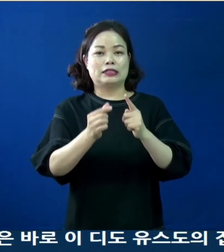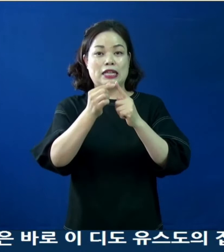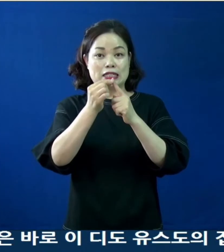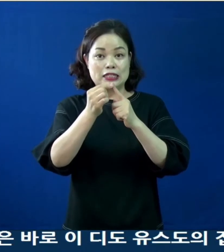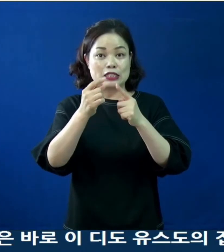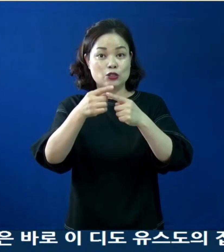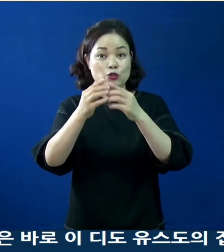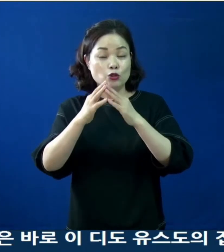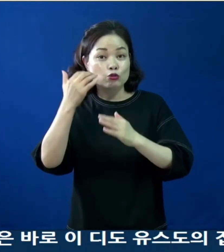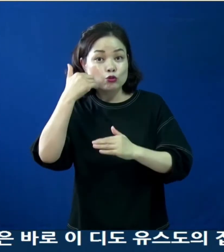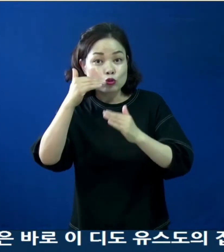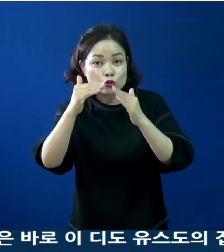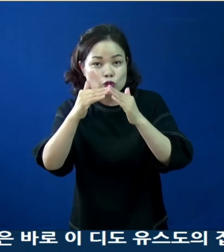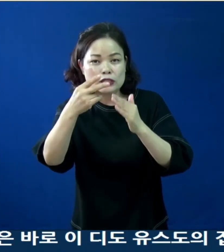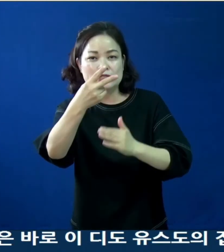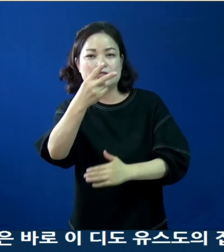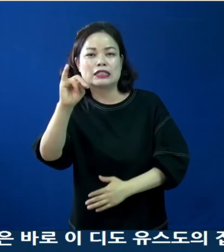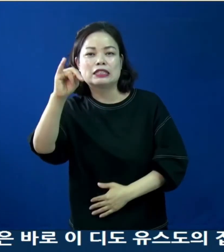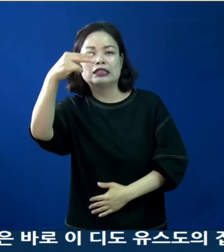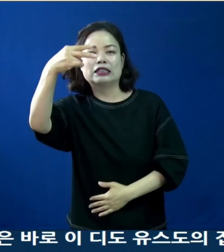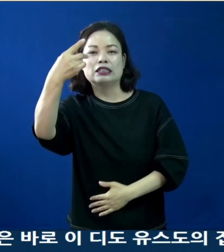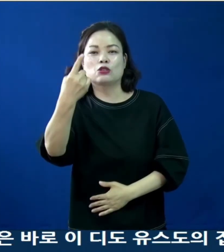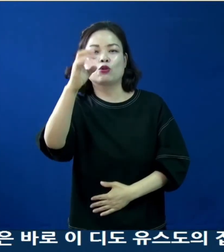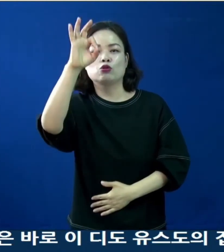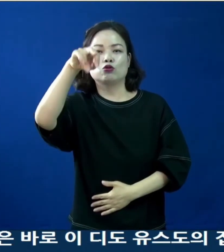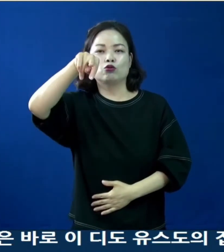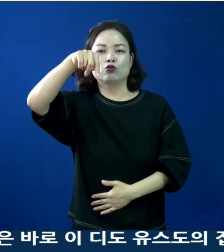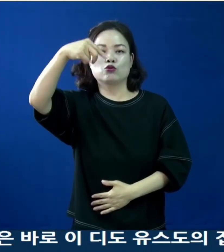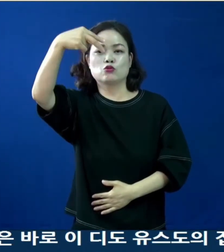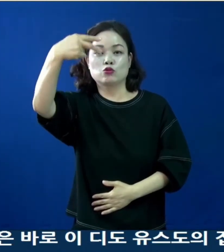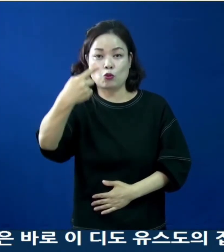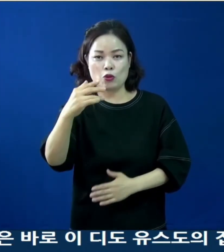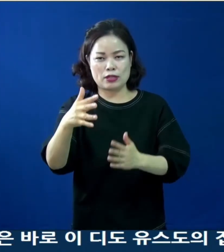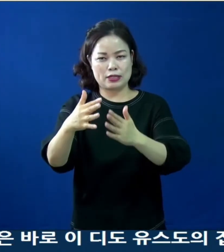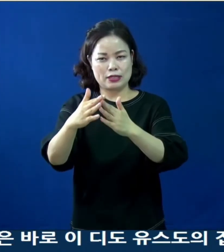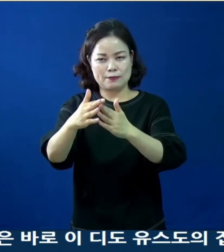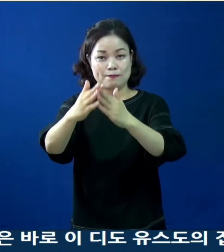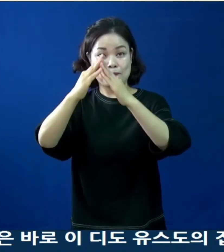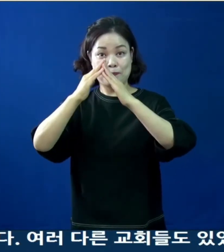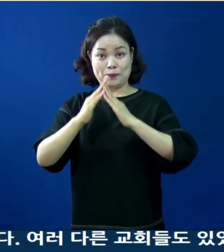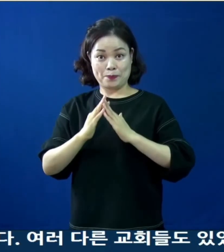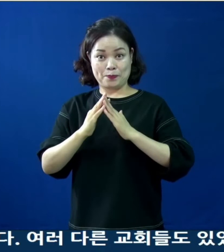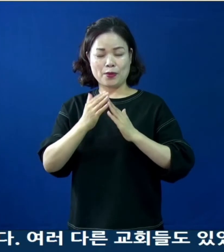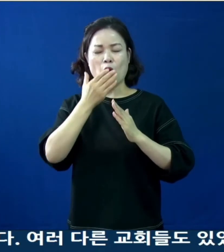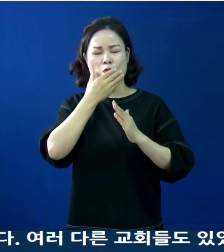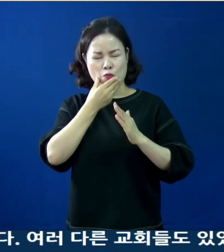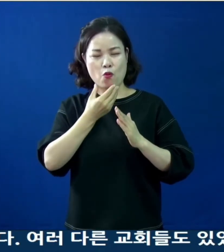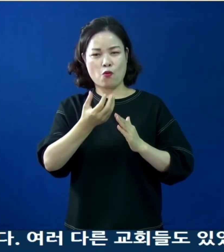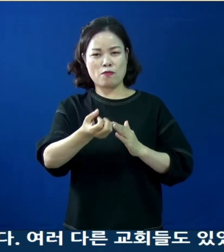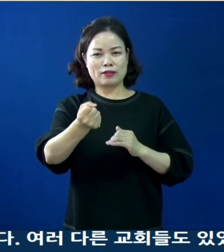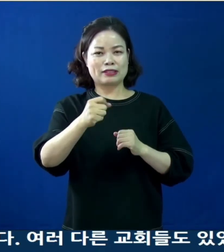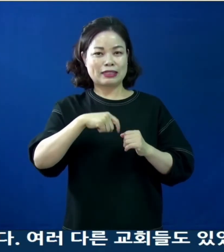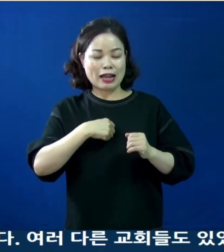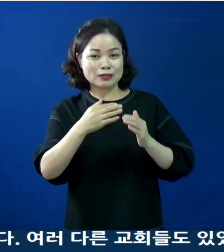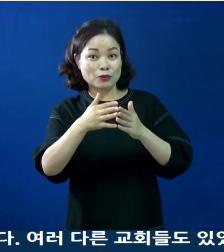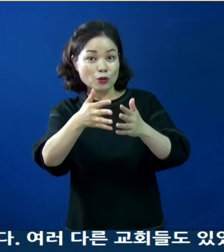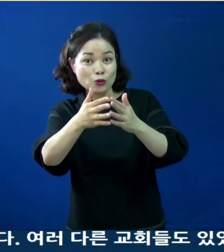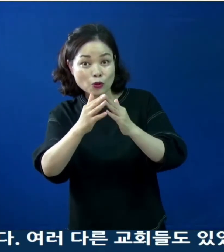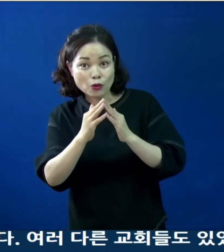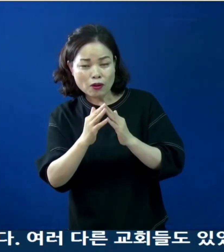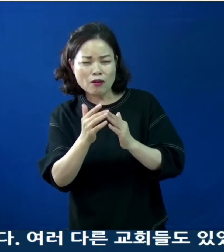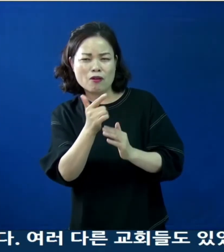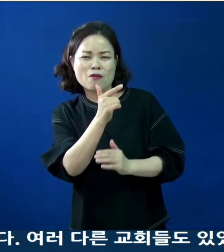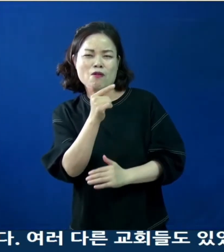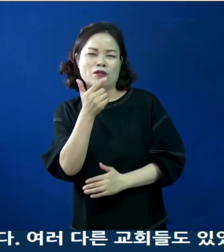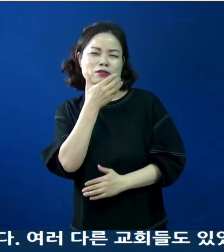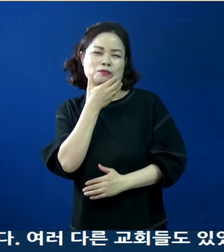제1교회는 누구네 집에? 디도 유스도의 집에 세워진 겁니다. 복 받은 거야. 좀 자기 집에 교회 세워지는 게